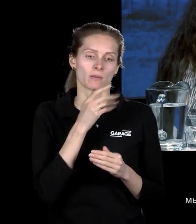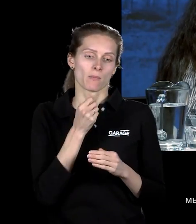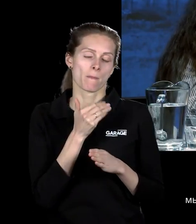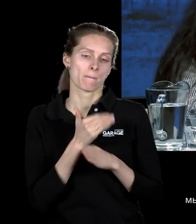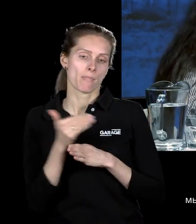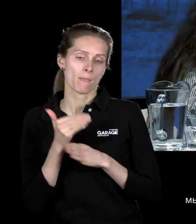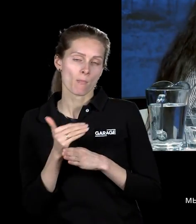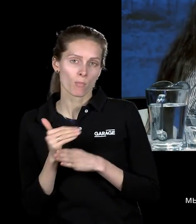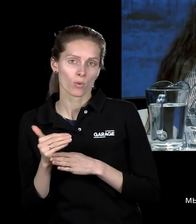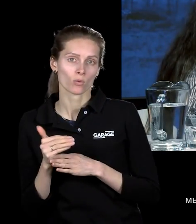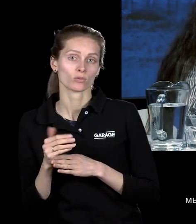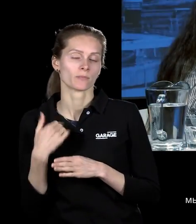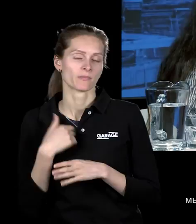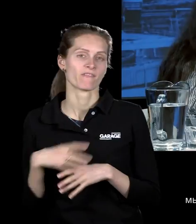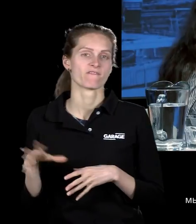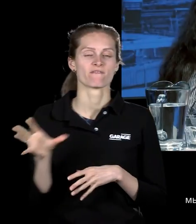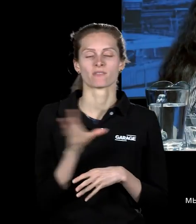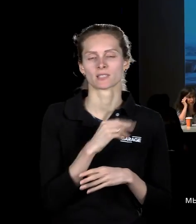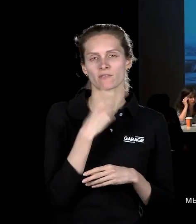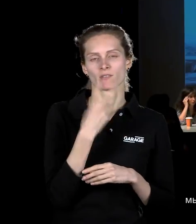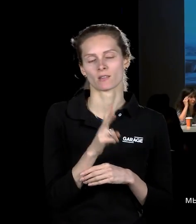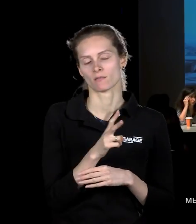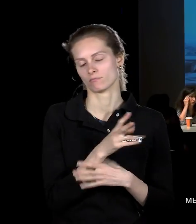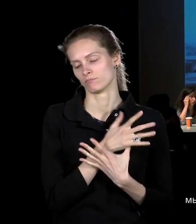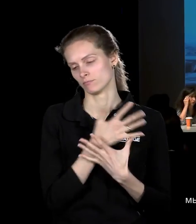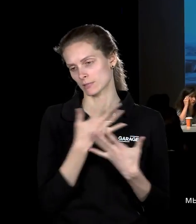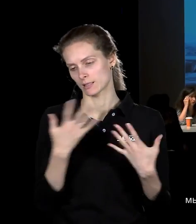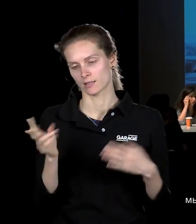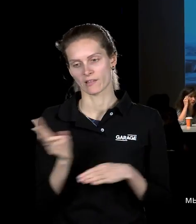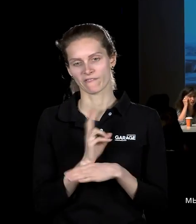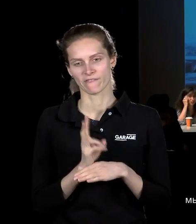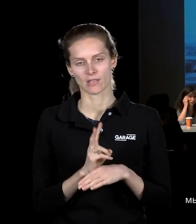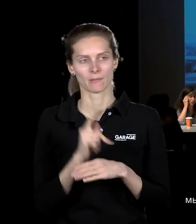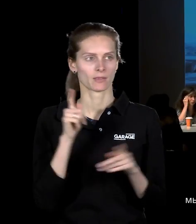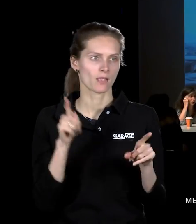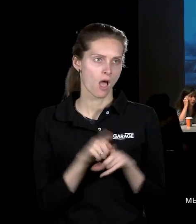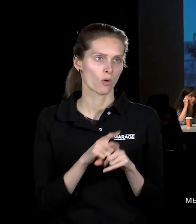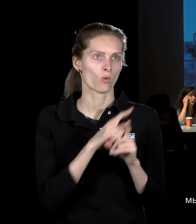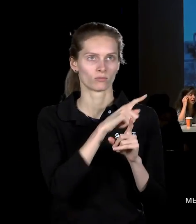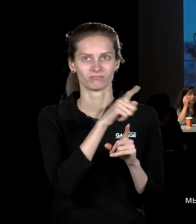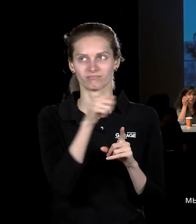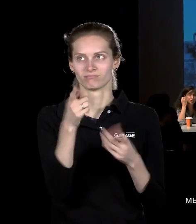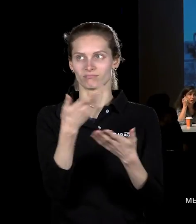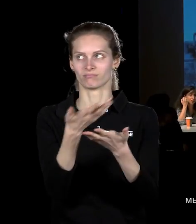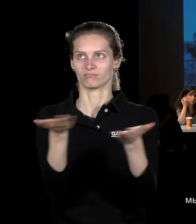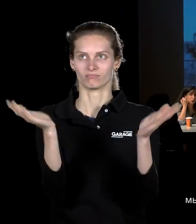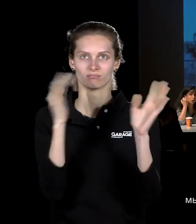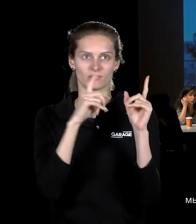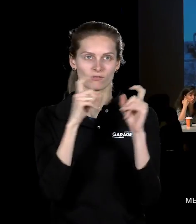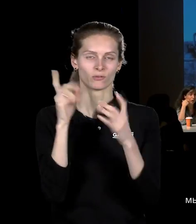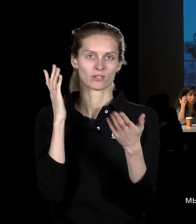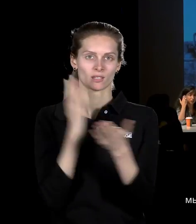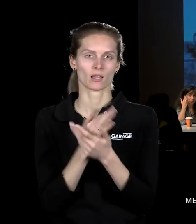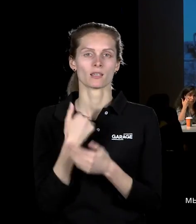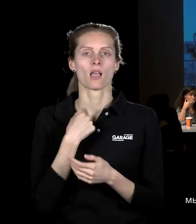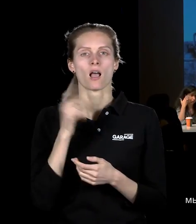стали, мы все видели миллион фильмов, снятых с такими видами, снятых в таких местах. И мы всегда знаем, про что